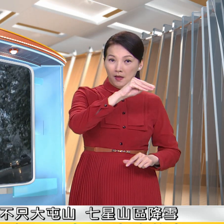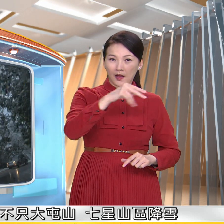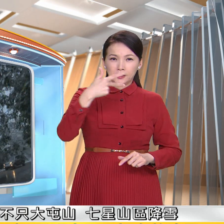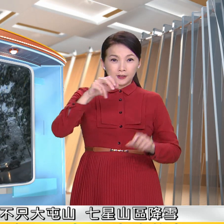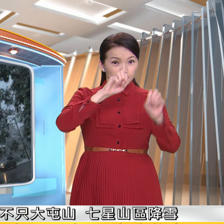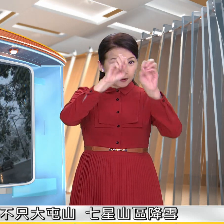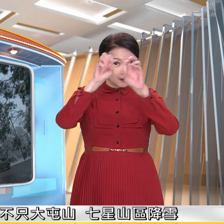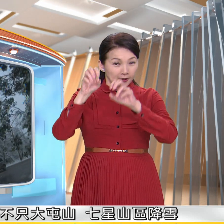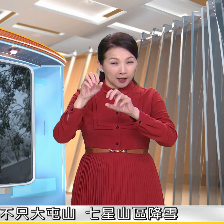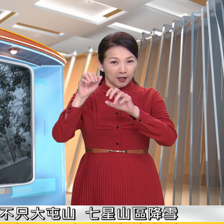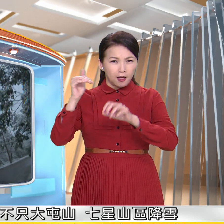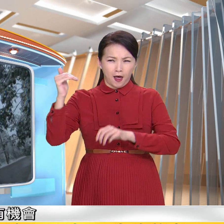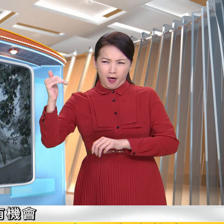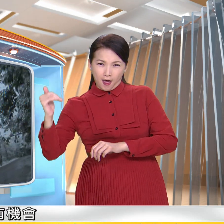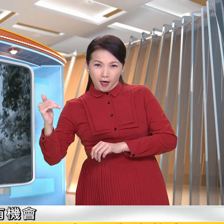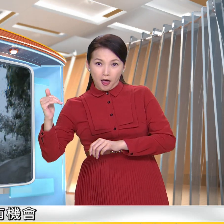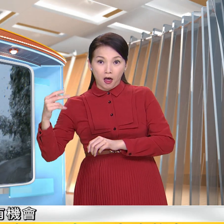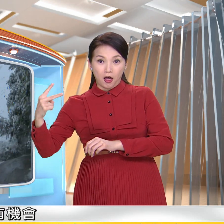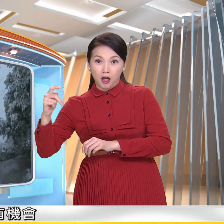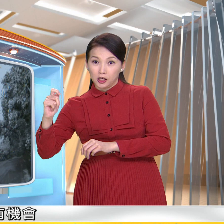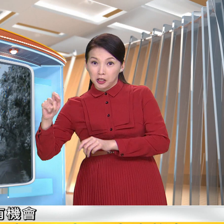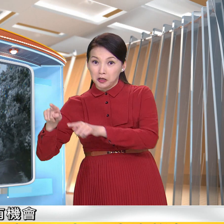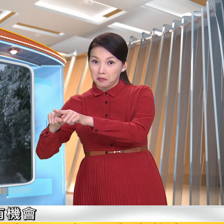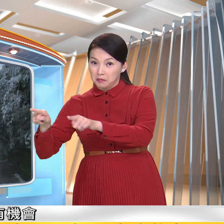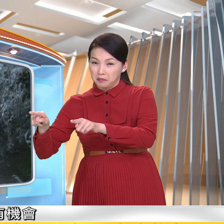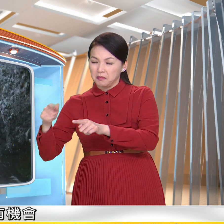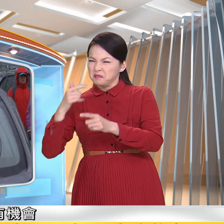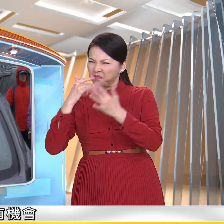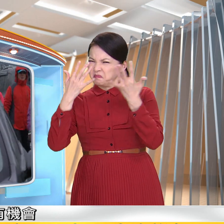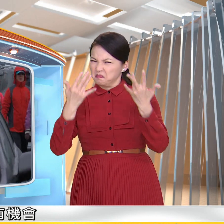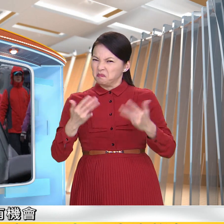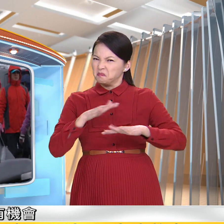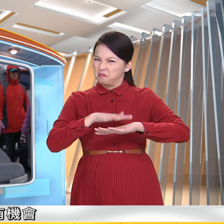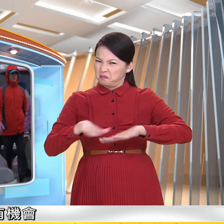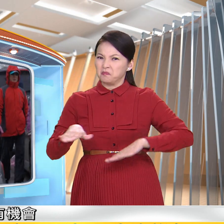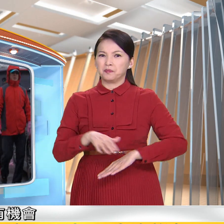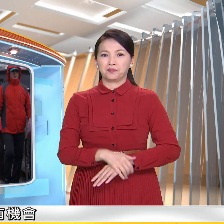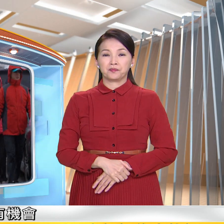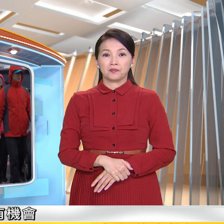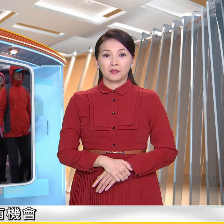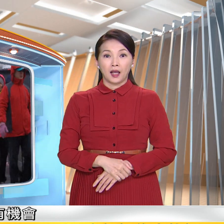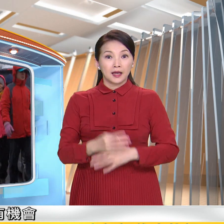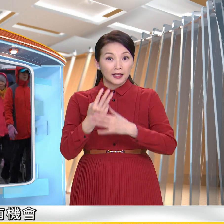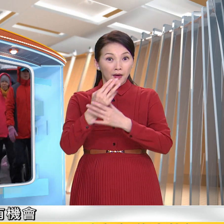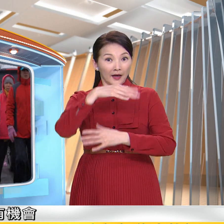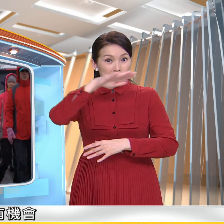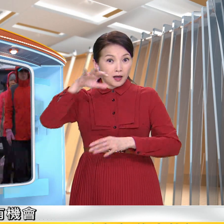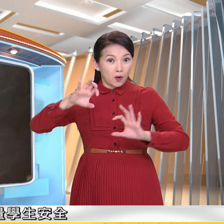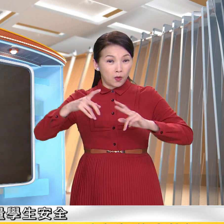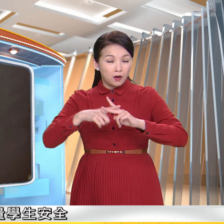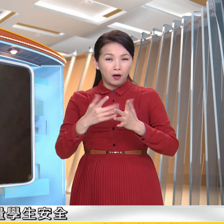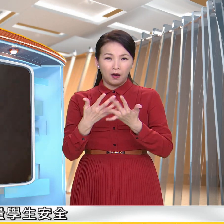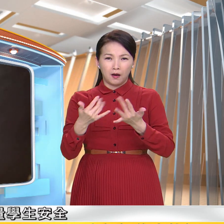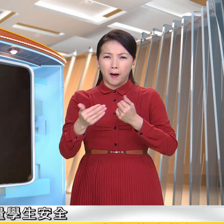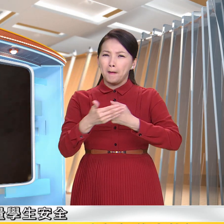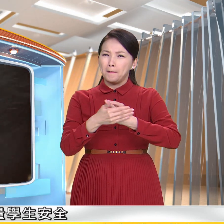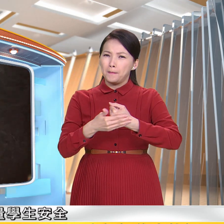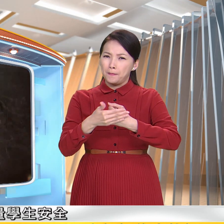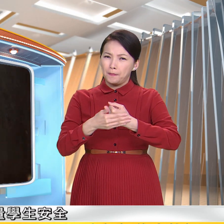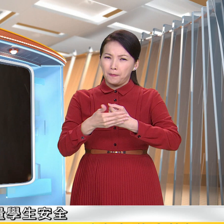区降雪，现在二子坪也有机会。阳明山国小考量学生安